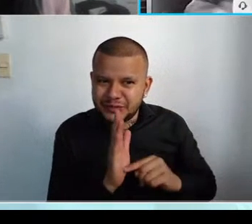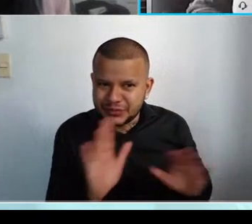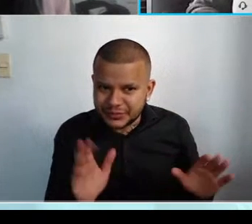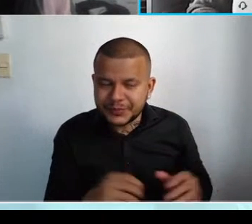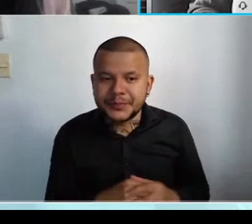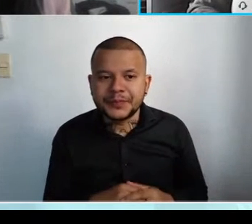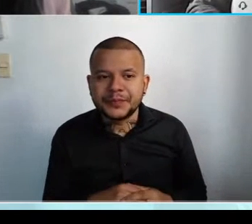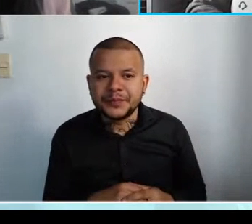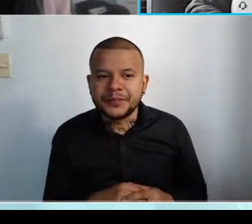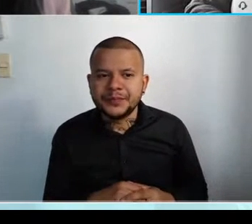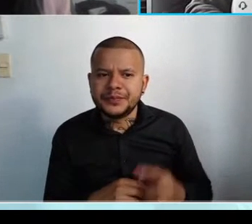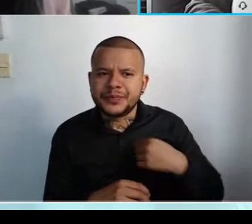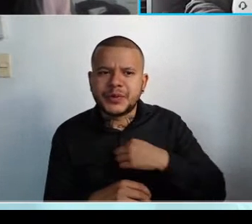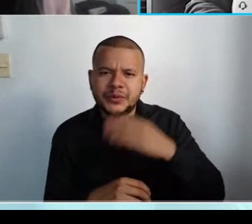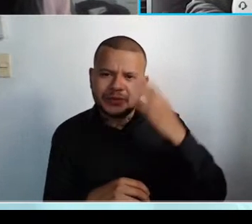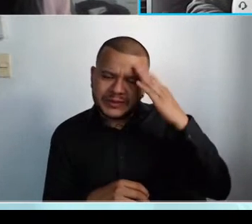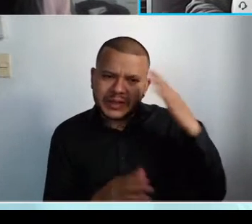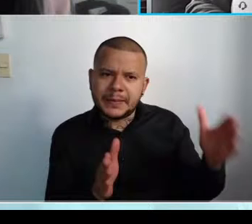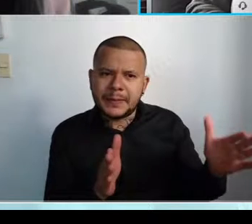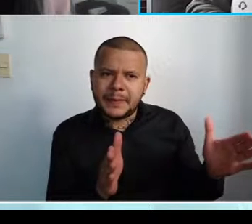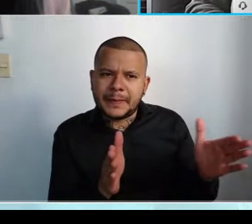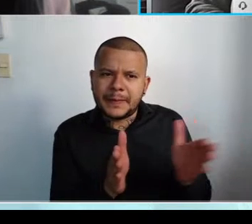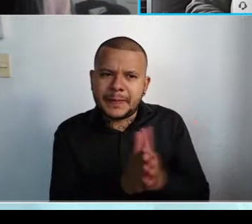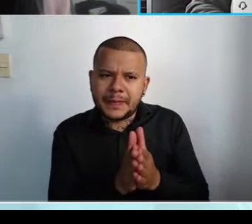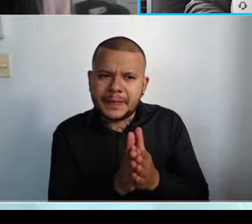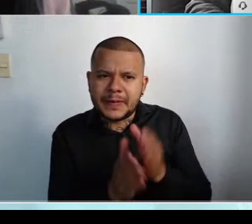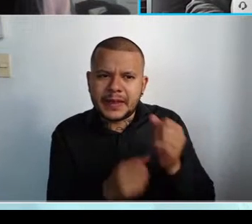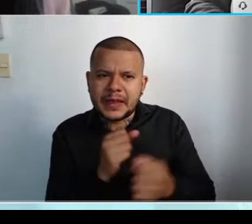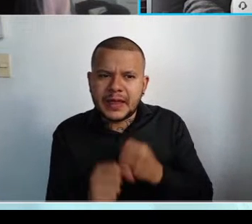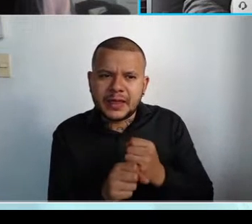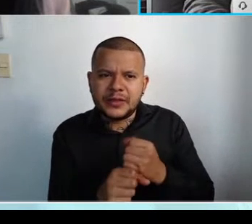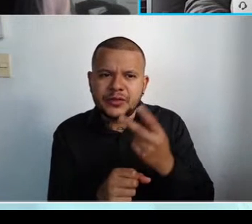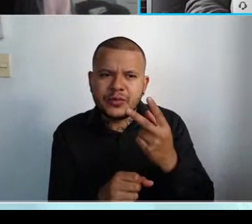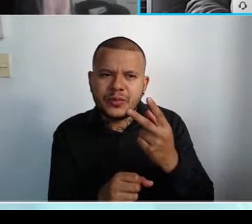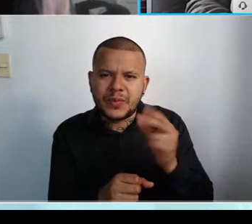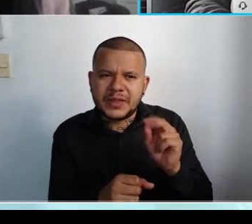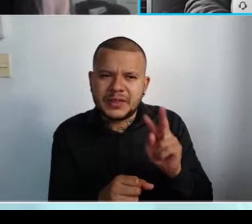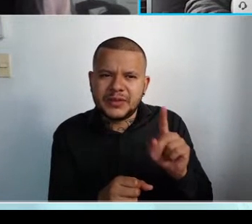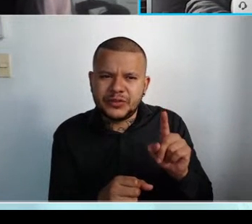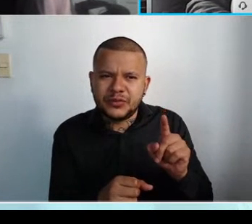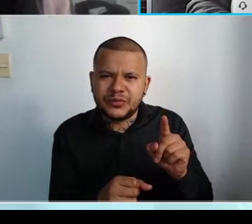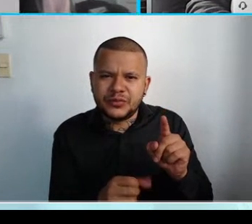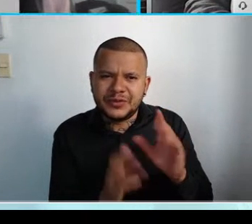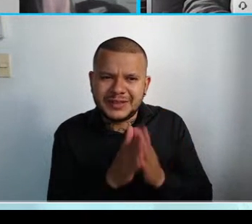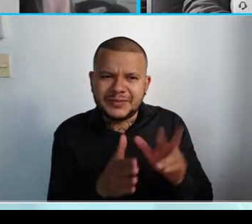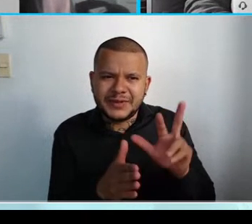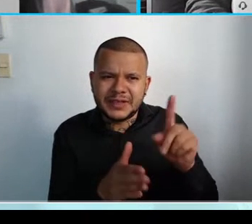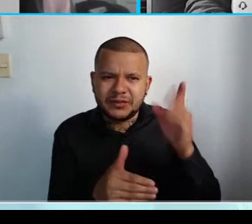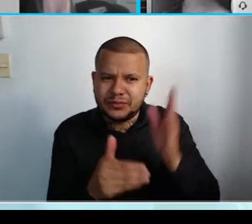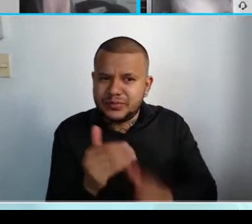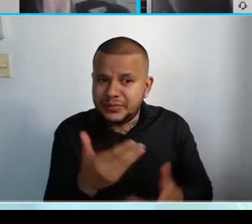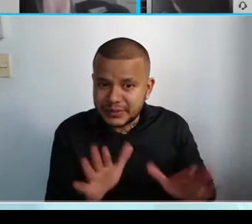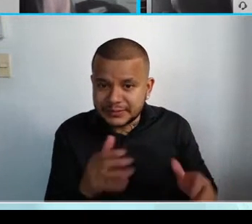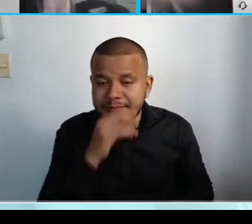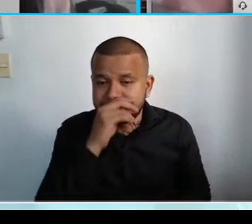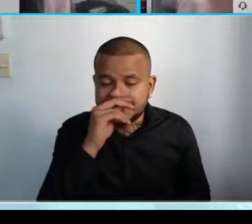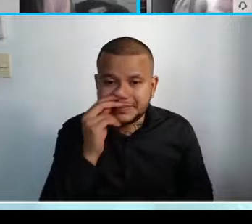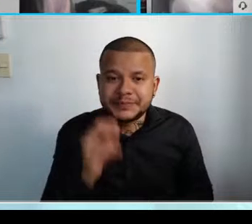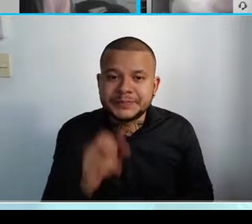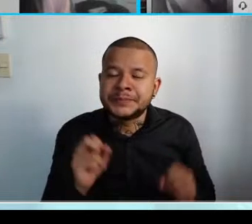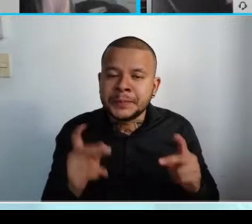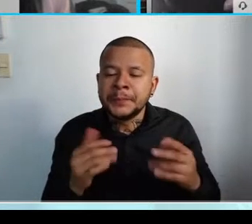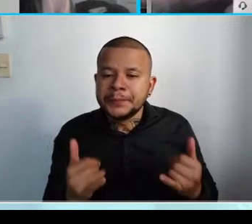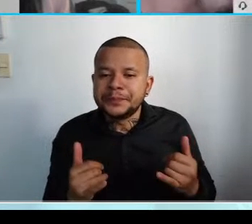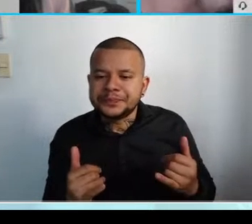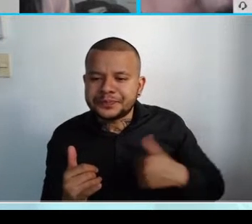que esto tiene una vigencia hasta el 31 de diciembre de 2021, creo que es, ¿no? Entonces, así es, sí, sí. Muy bien. Entonces, contando a todos estos